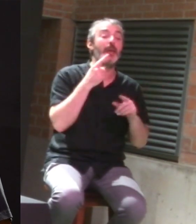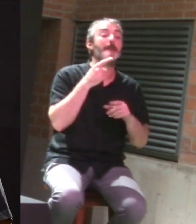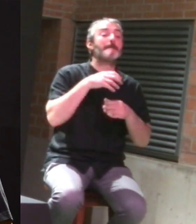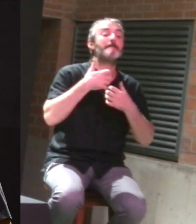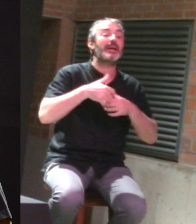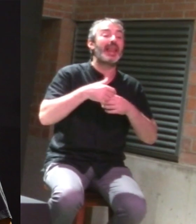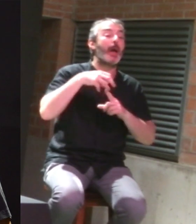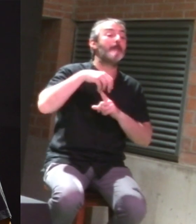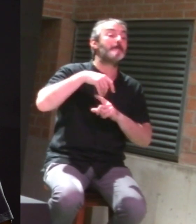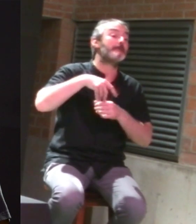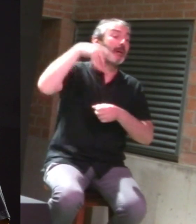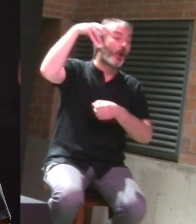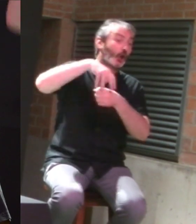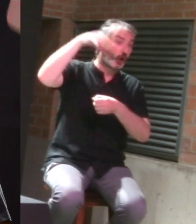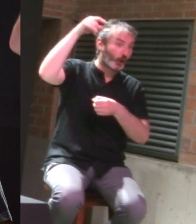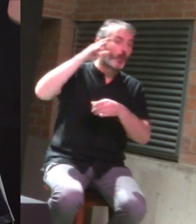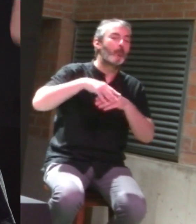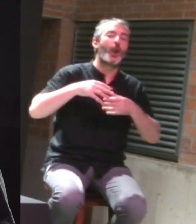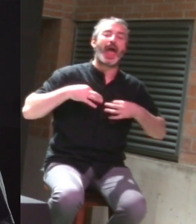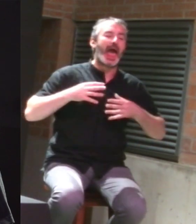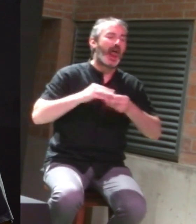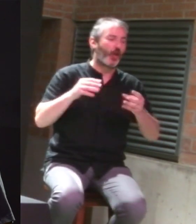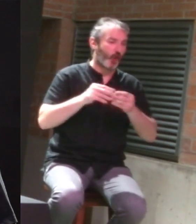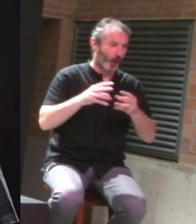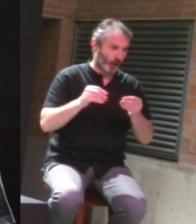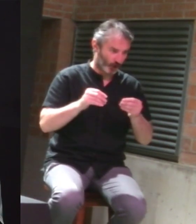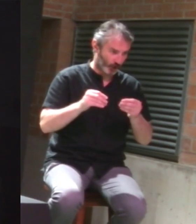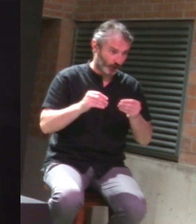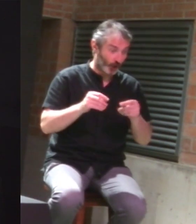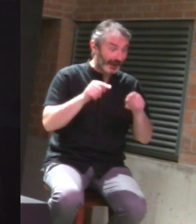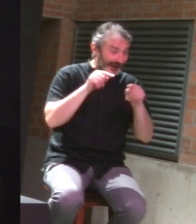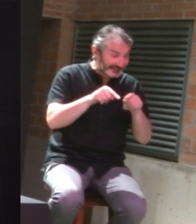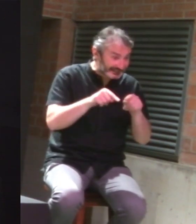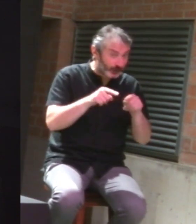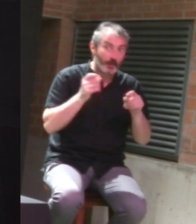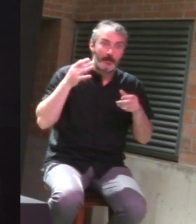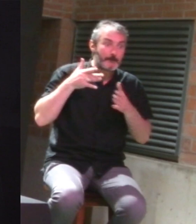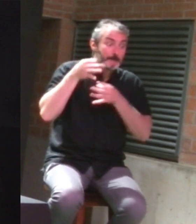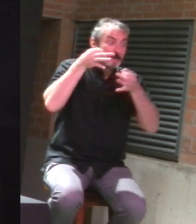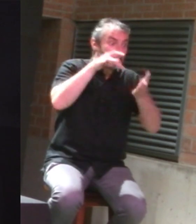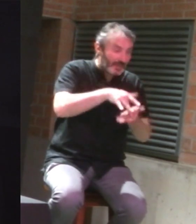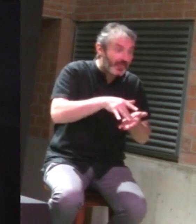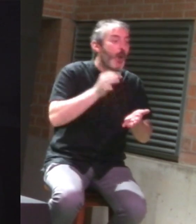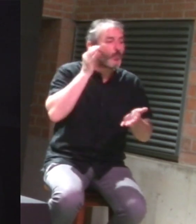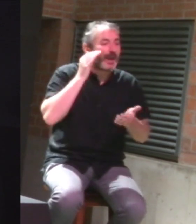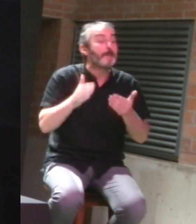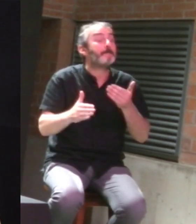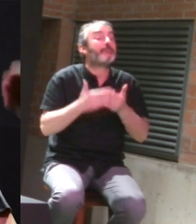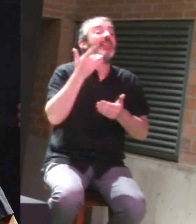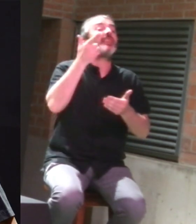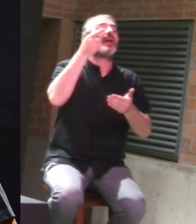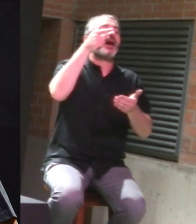en Cataluña fue la industria textil del algodón. Fue en este sector donde las mujeres se incorporaron por primera